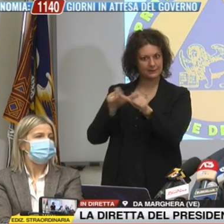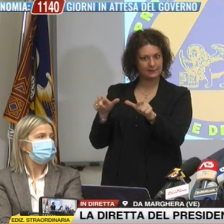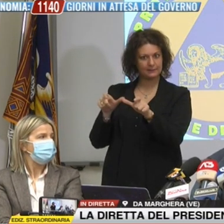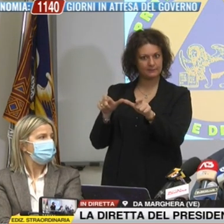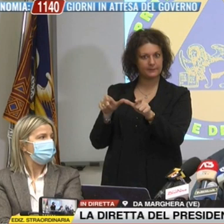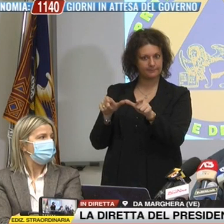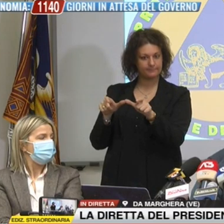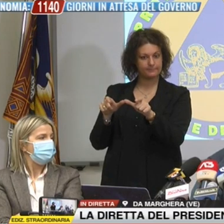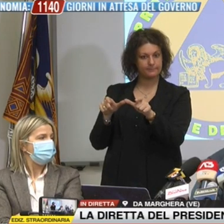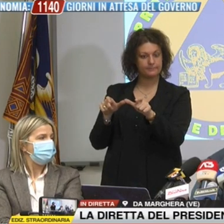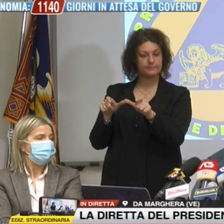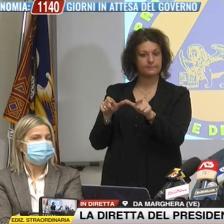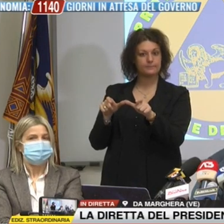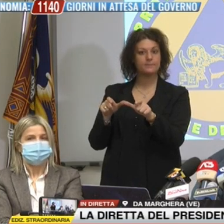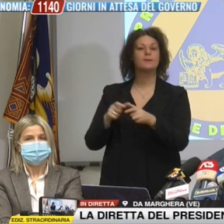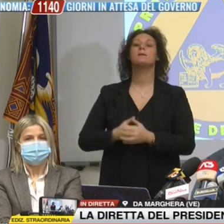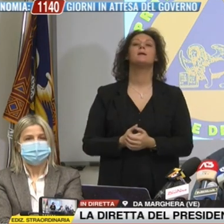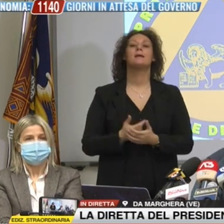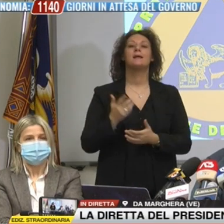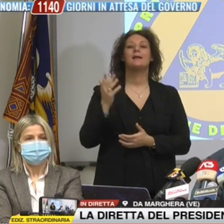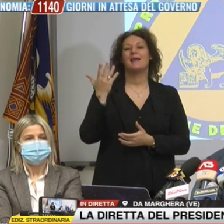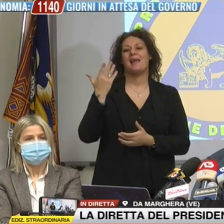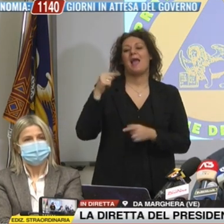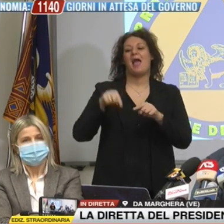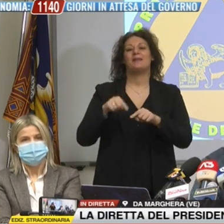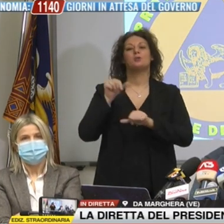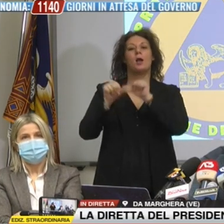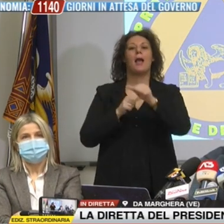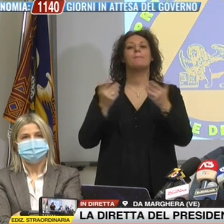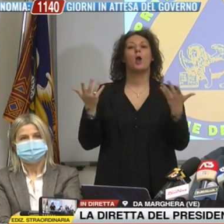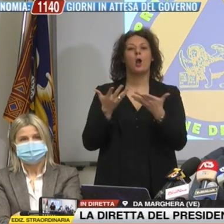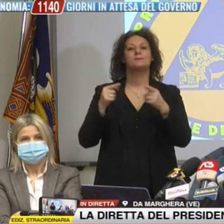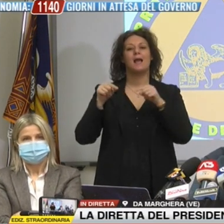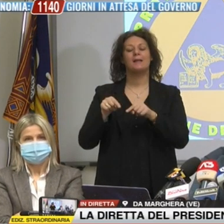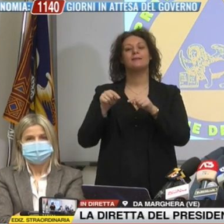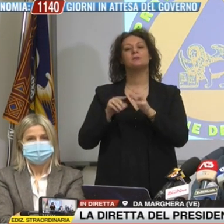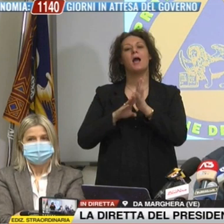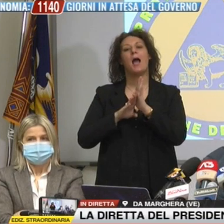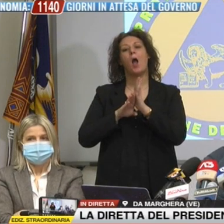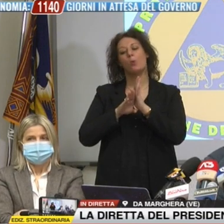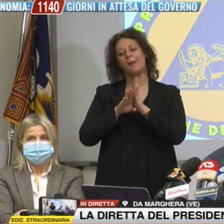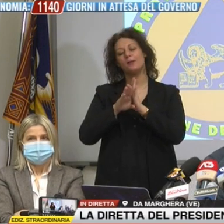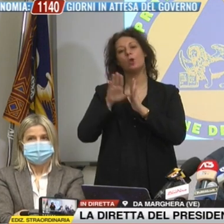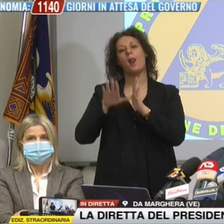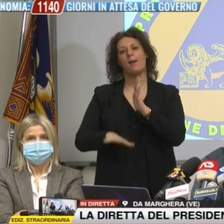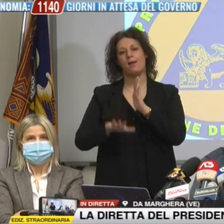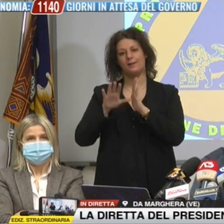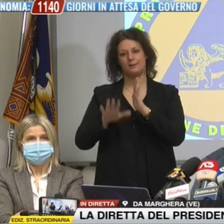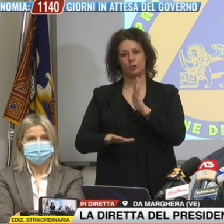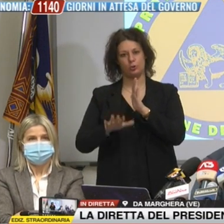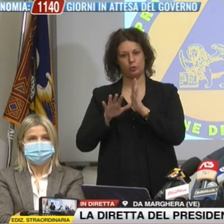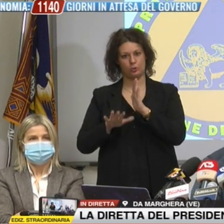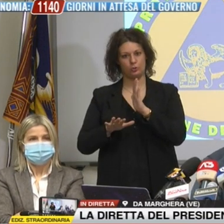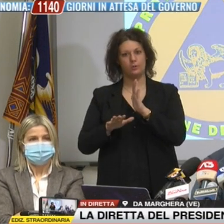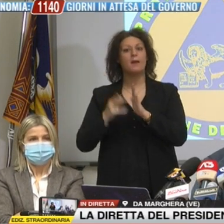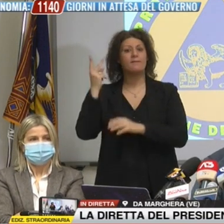curva in cui aumentano, cioè se un mese fa aumentavano in fretta, oggi aumentano meno, cioè se una volta avevamo 4.000 adesso abbiamo 3.000,